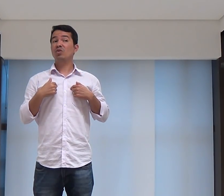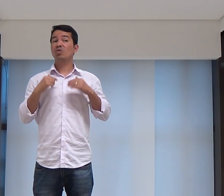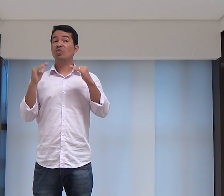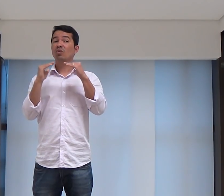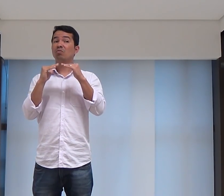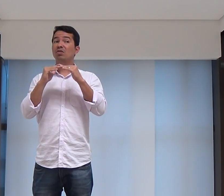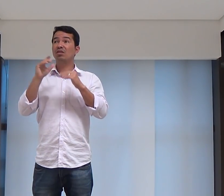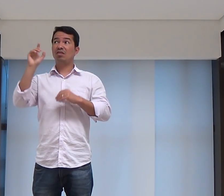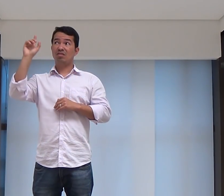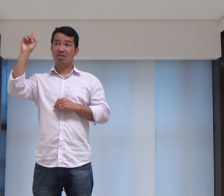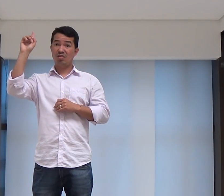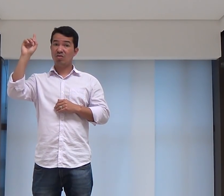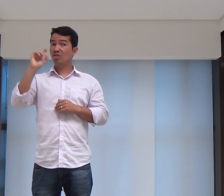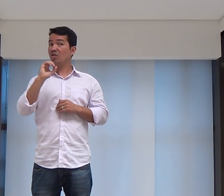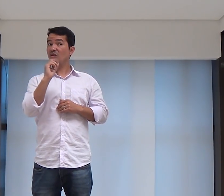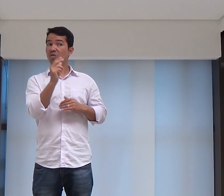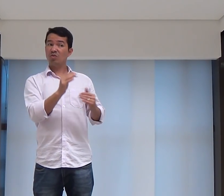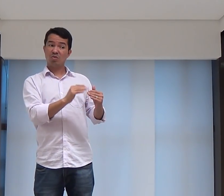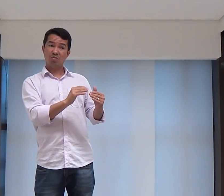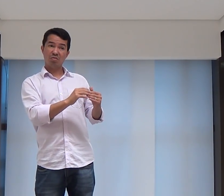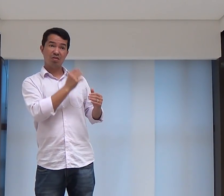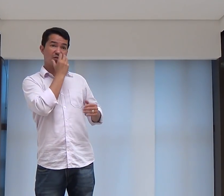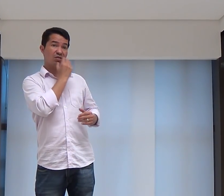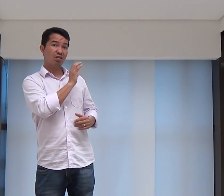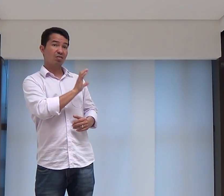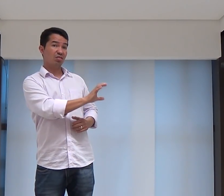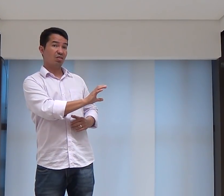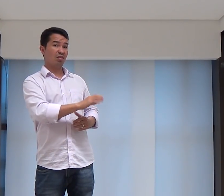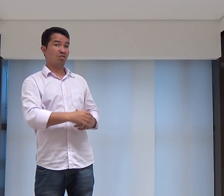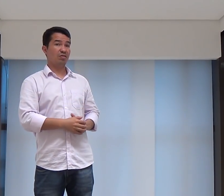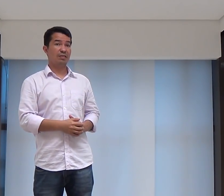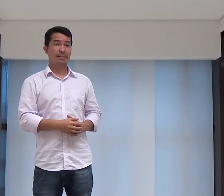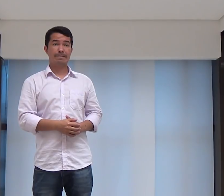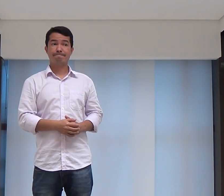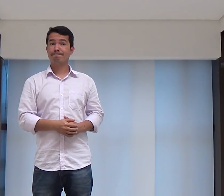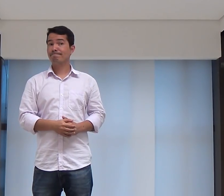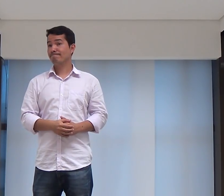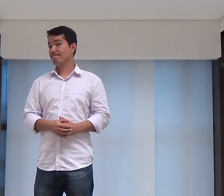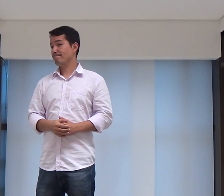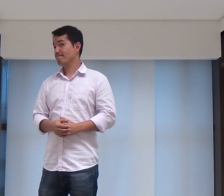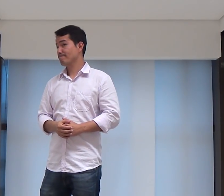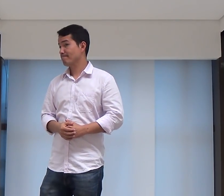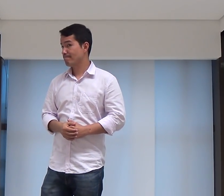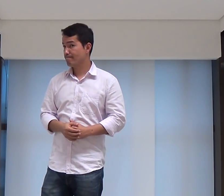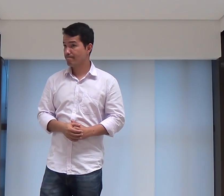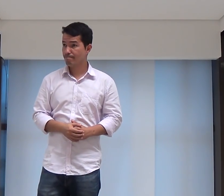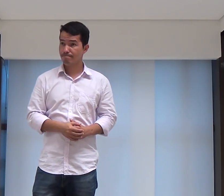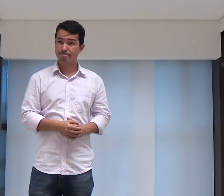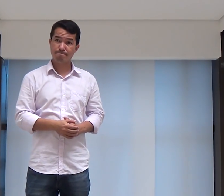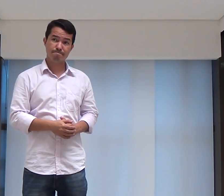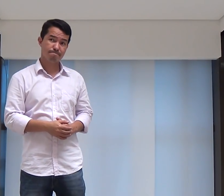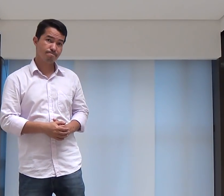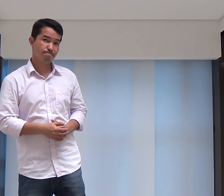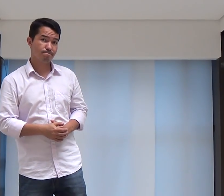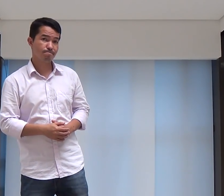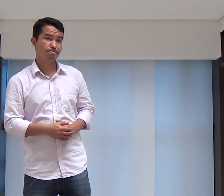mas quero que você reflita se você tem sido um povo que realmente pertence a Deus ou um povo que